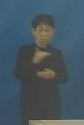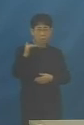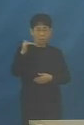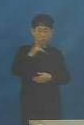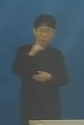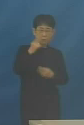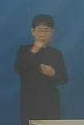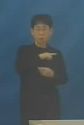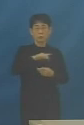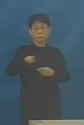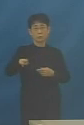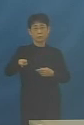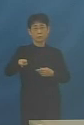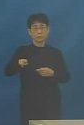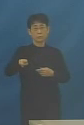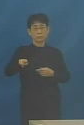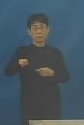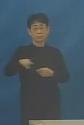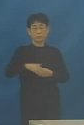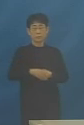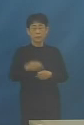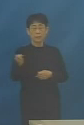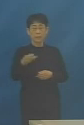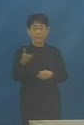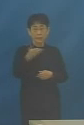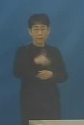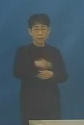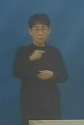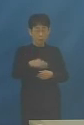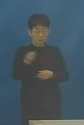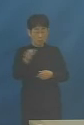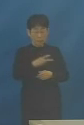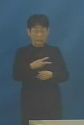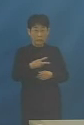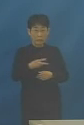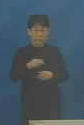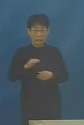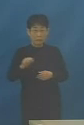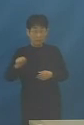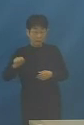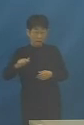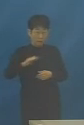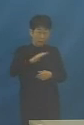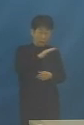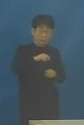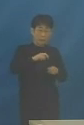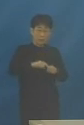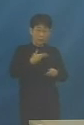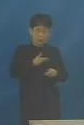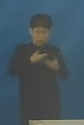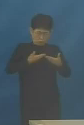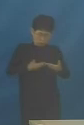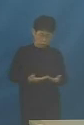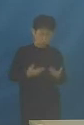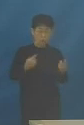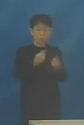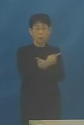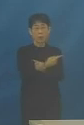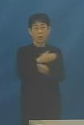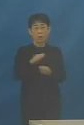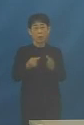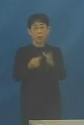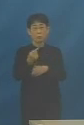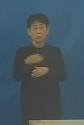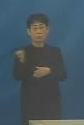ですけども aまああのそれが進行して重症化したりということになりかねないまたへまあ